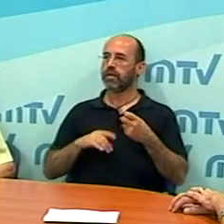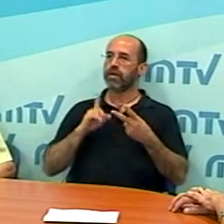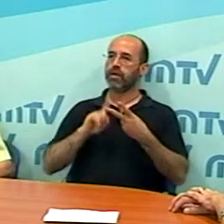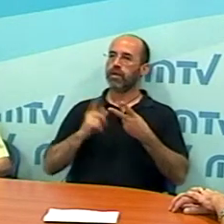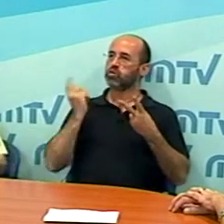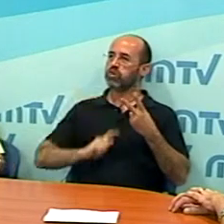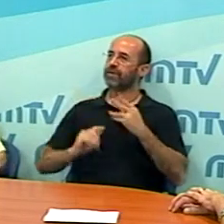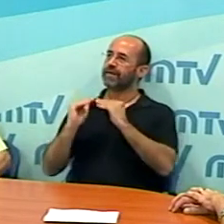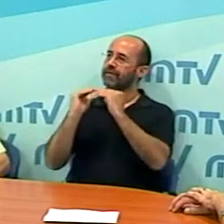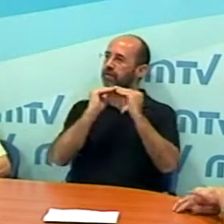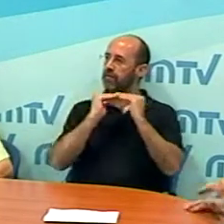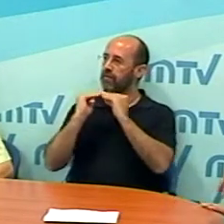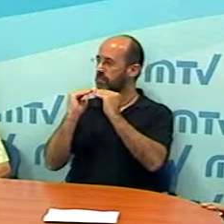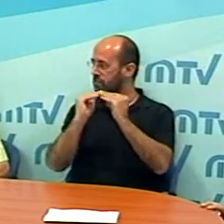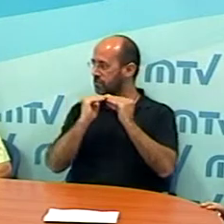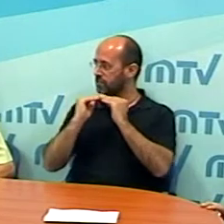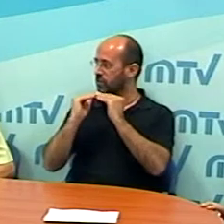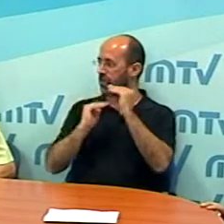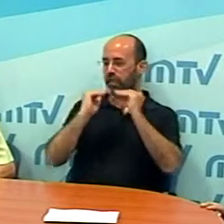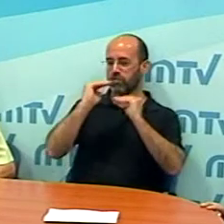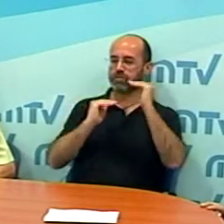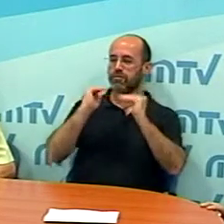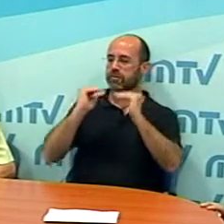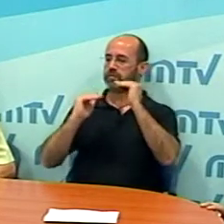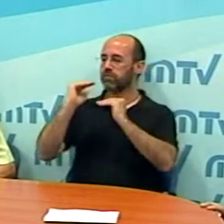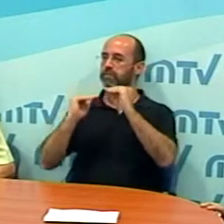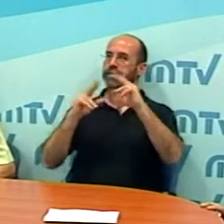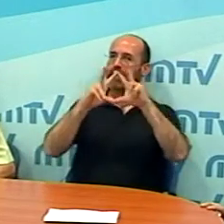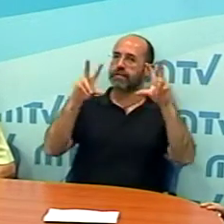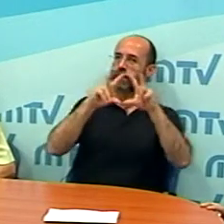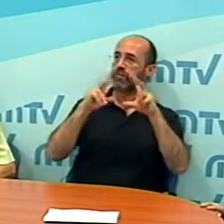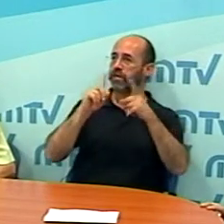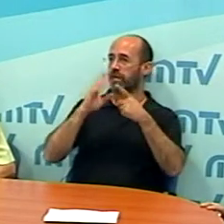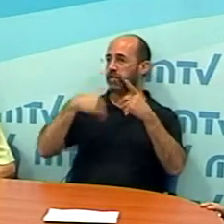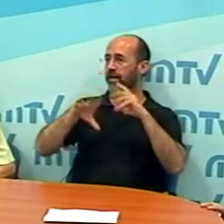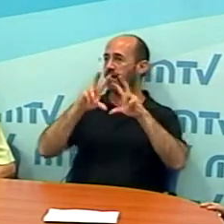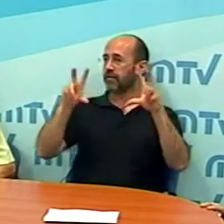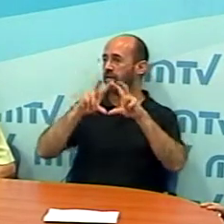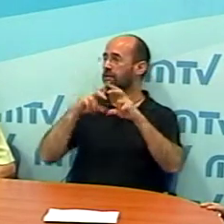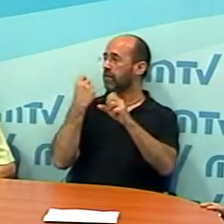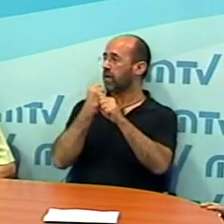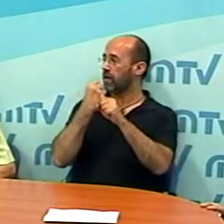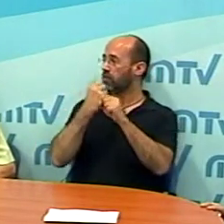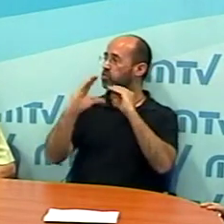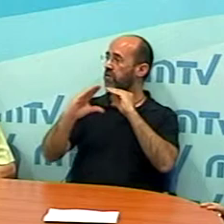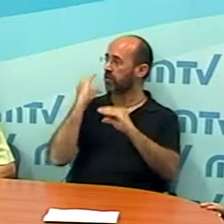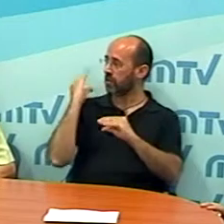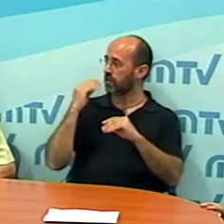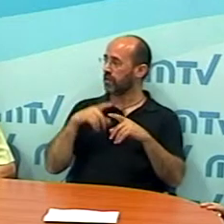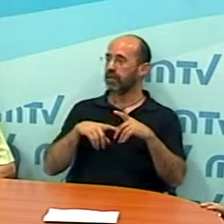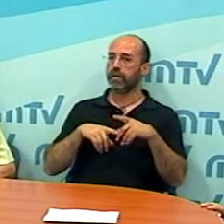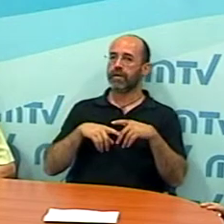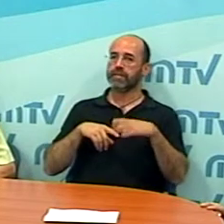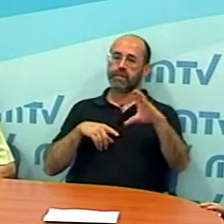profesionales. Los sueldos no están establecidos, ¿no? Ahí hay depende de qué entidad, porque la mayoría de las entidades trabajan con